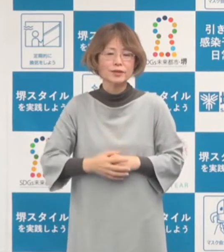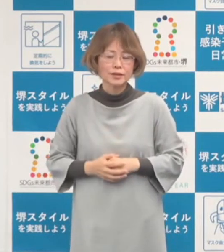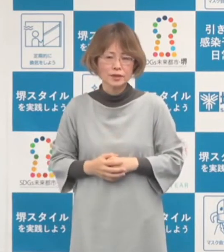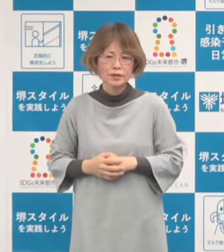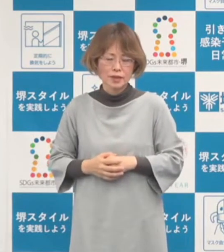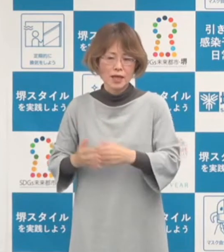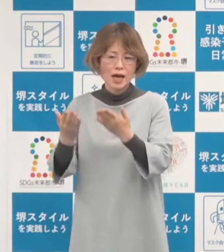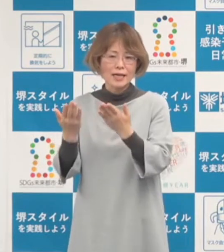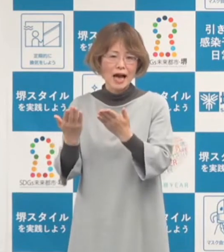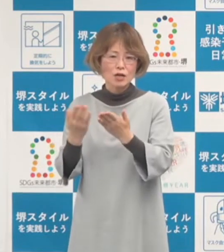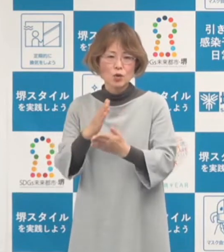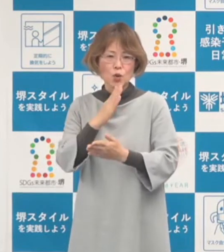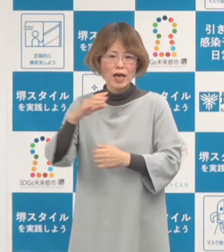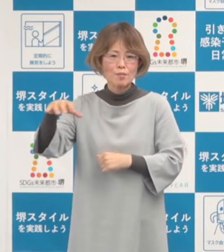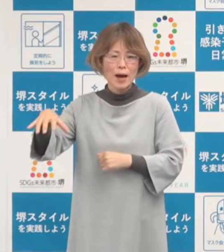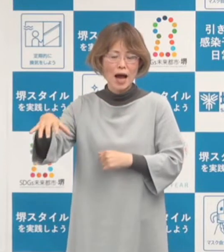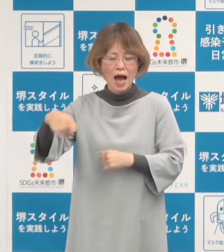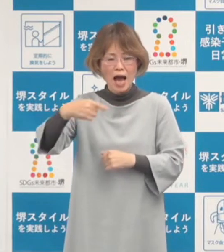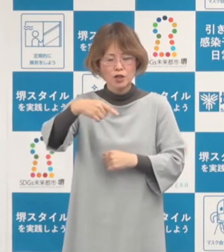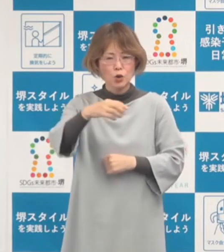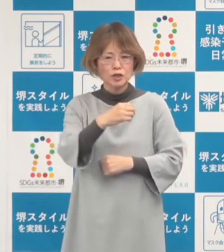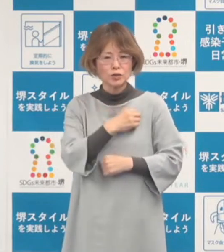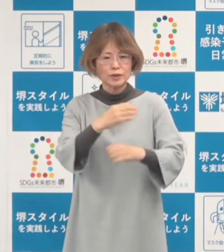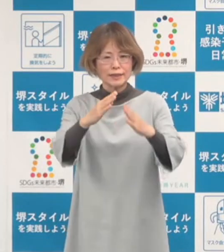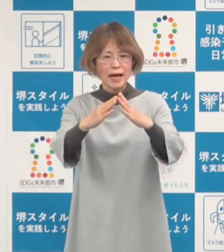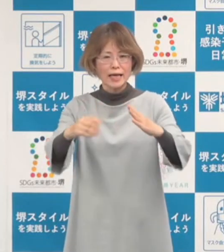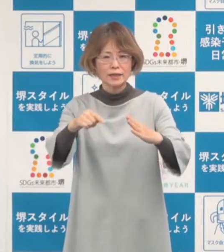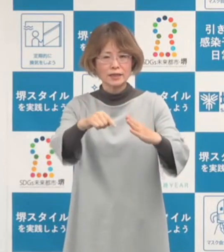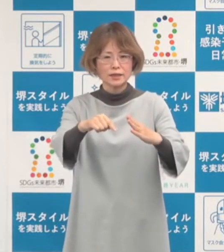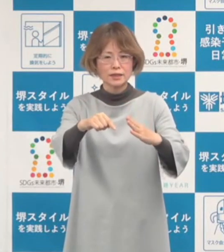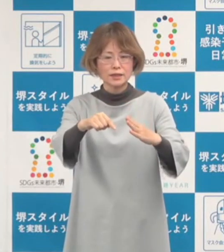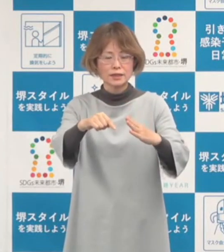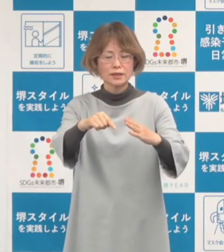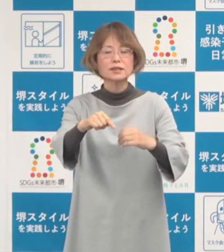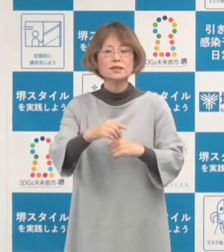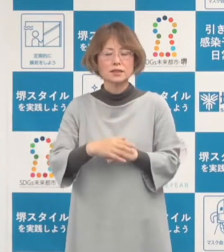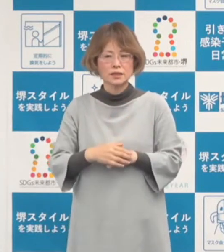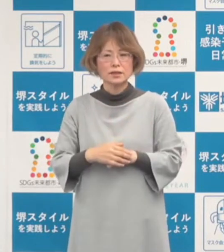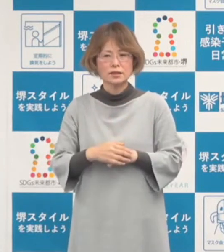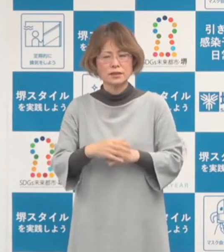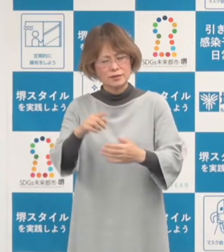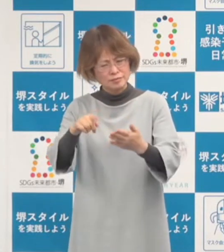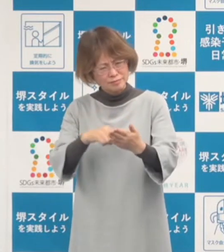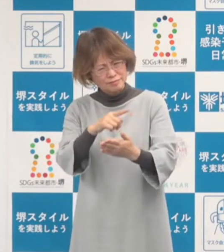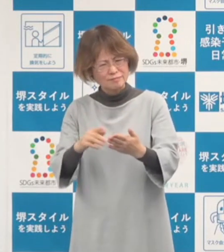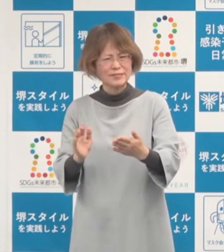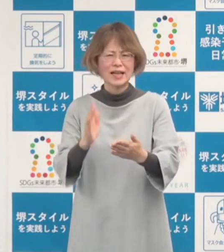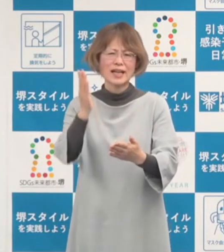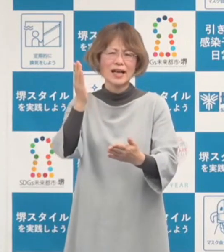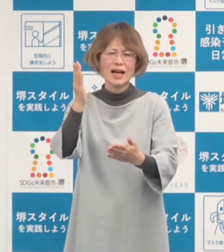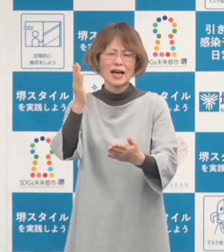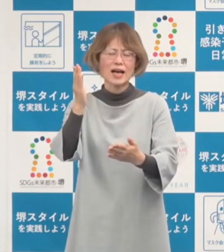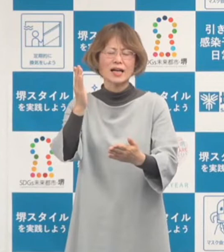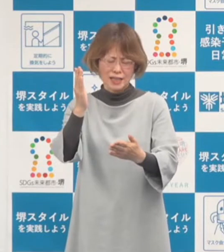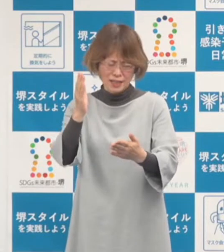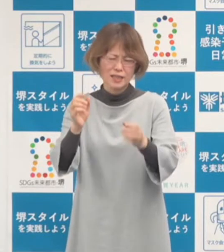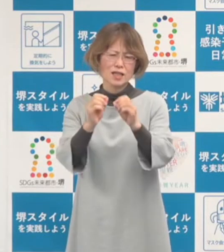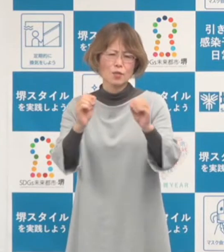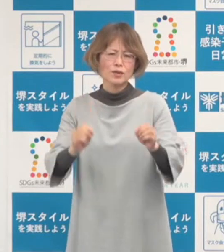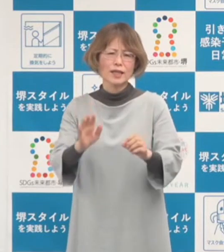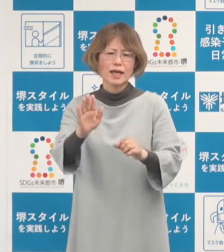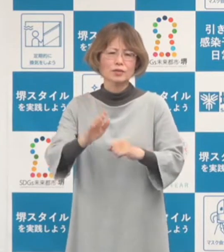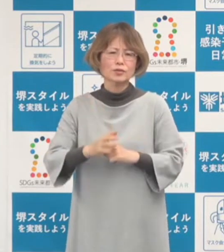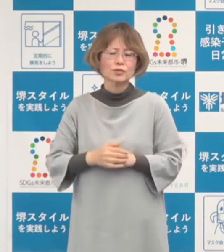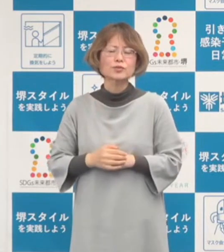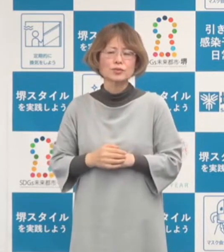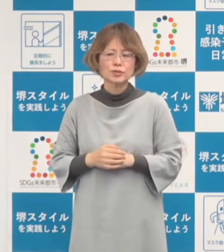校現場であったり教育委員会になかなか解決が難しい事案があったり、もしくは